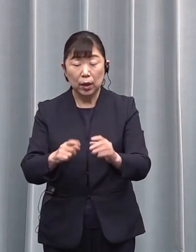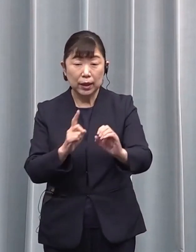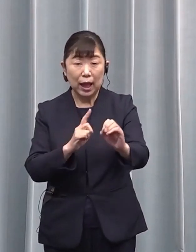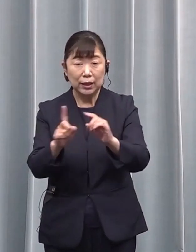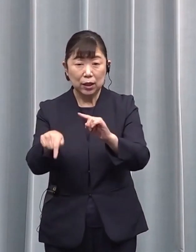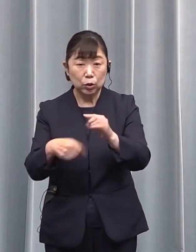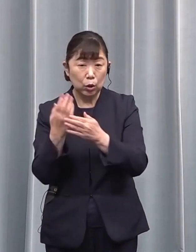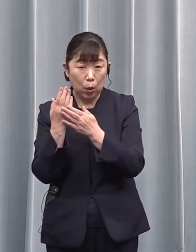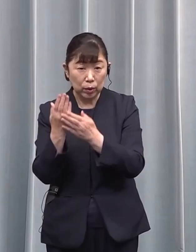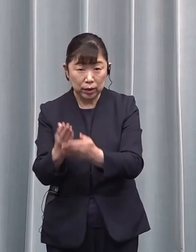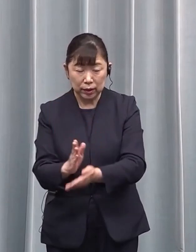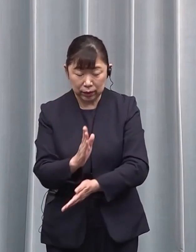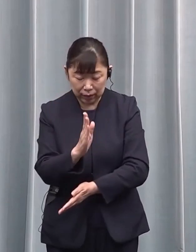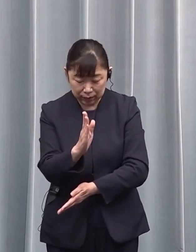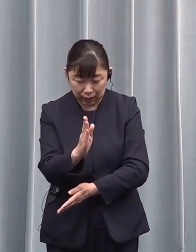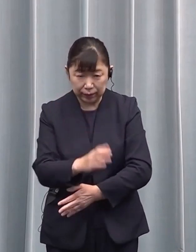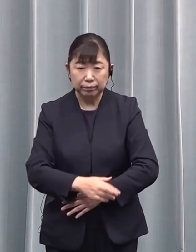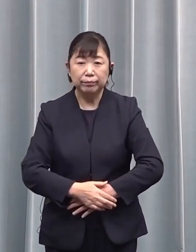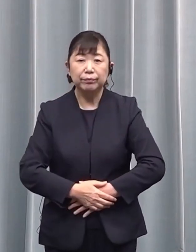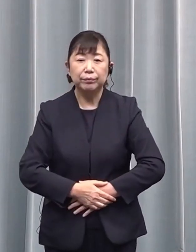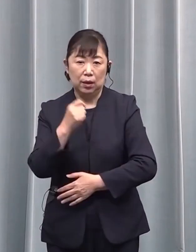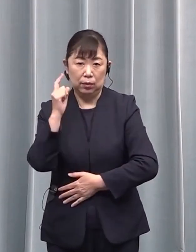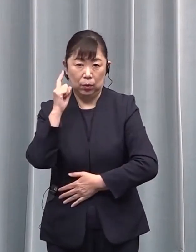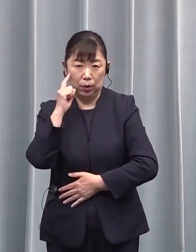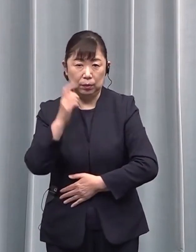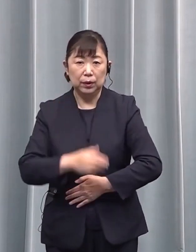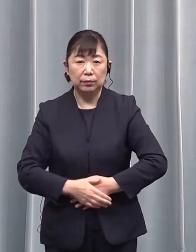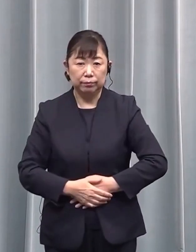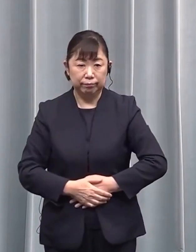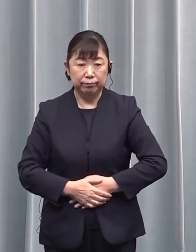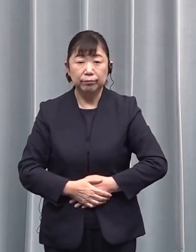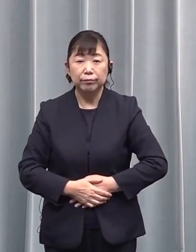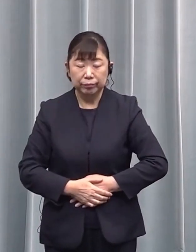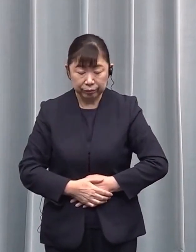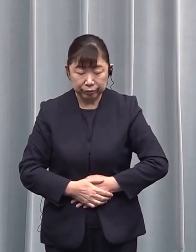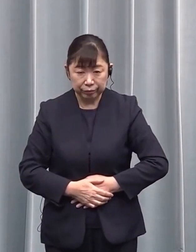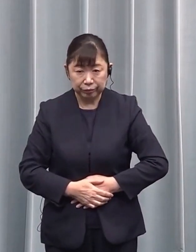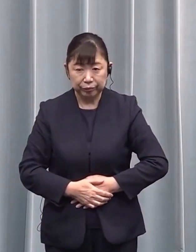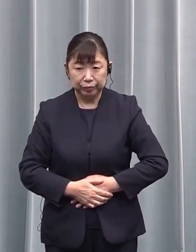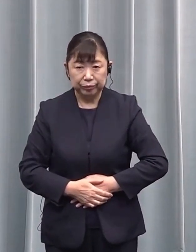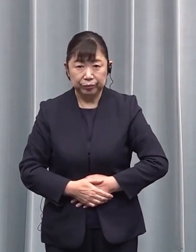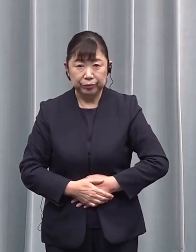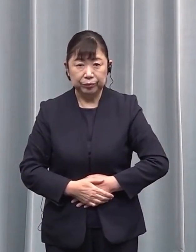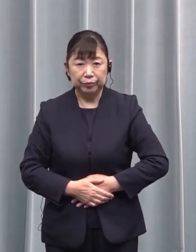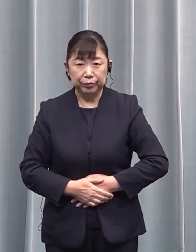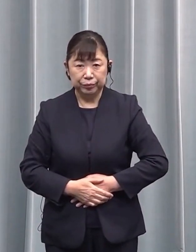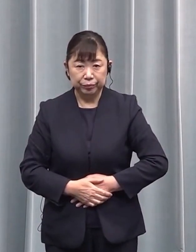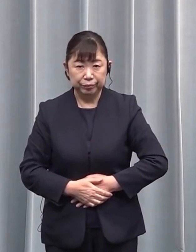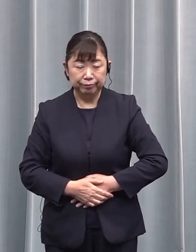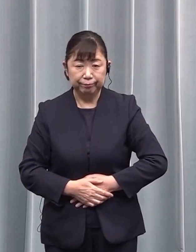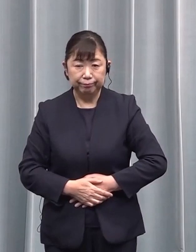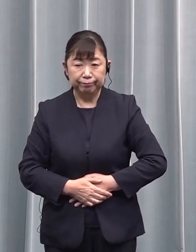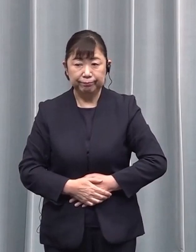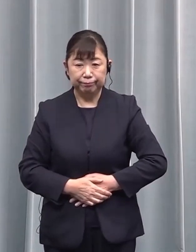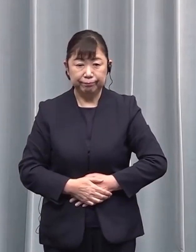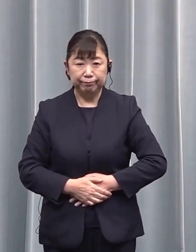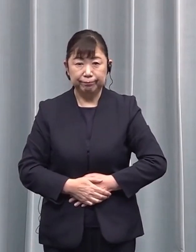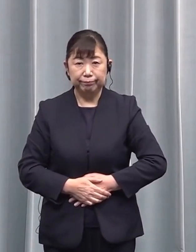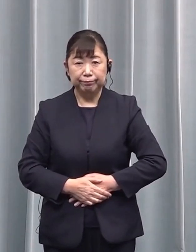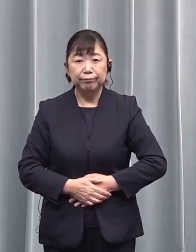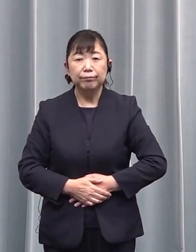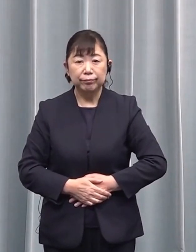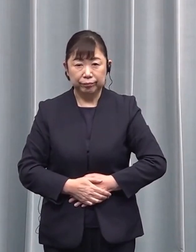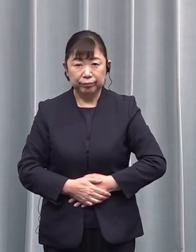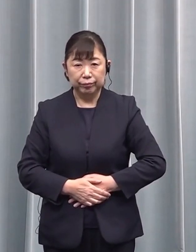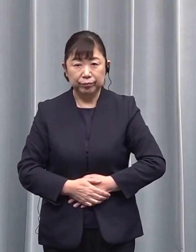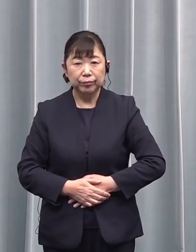庁にお尋ねをいただきたいと思います。 申し訳ありませんが、次の日程がありますので、次、最後でお願いします。 じ